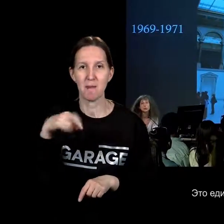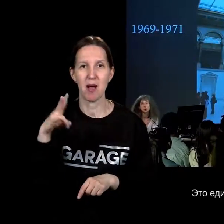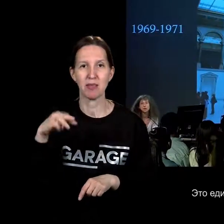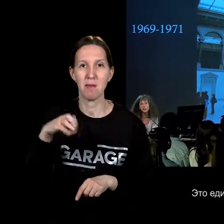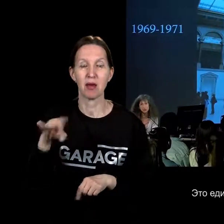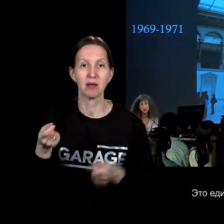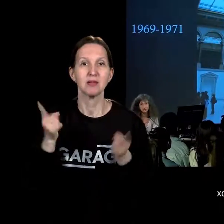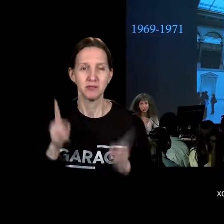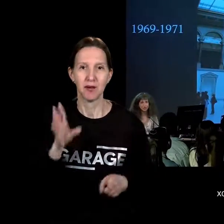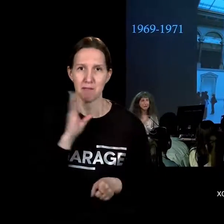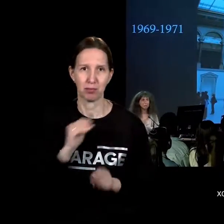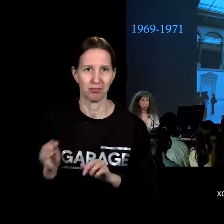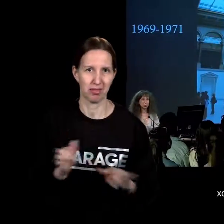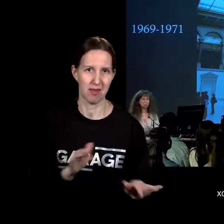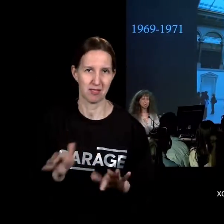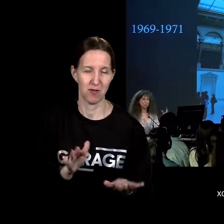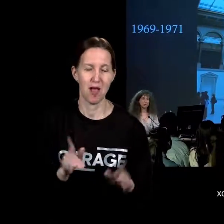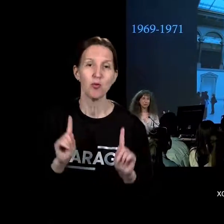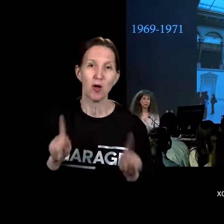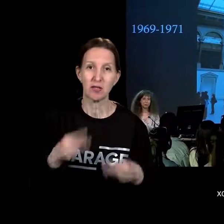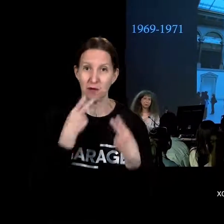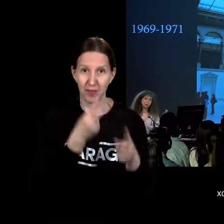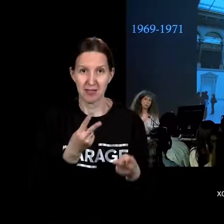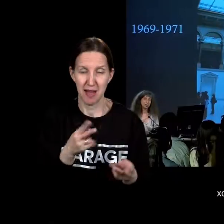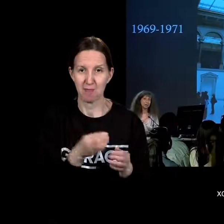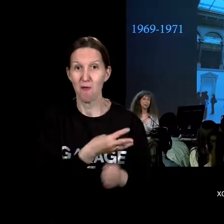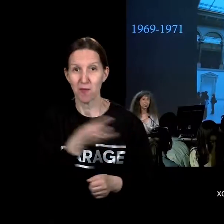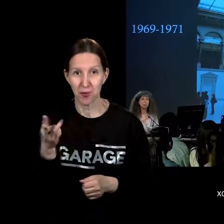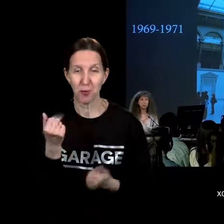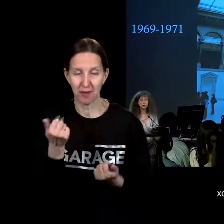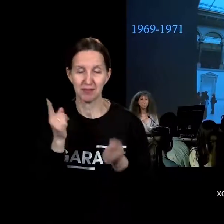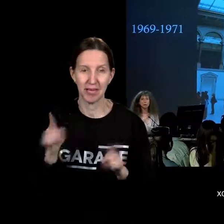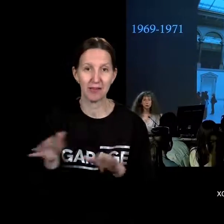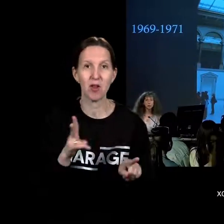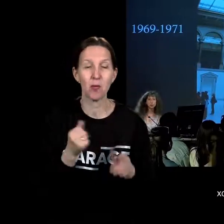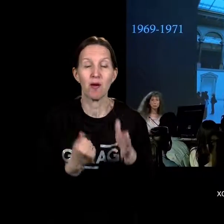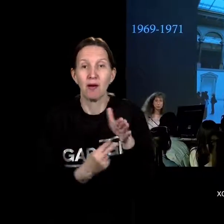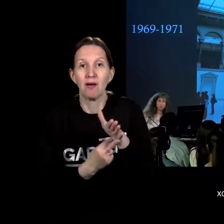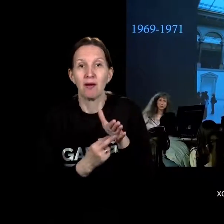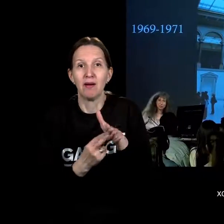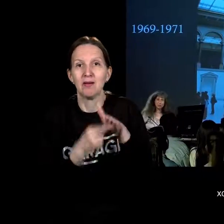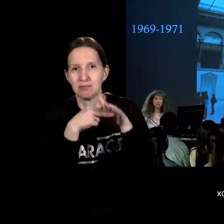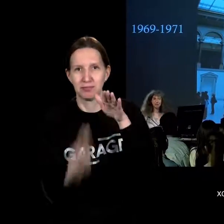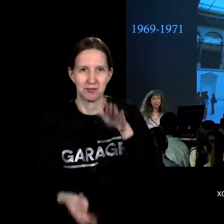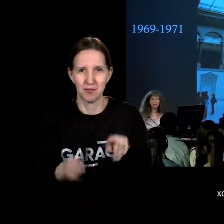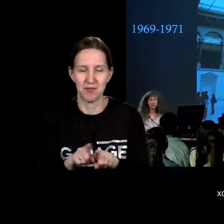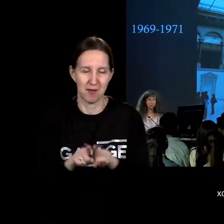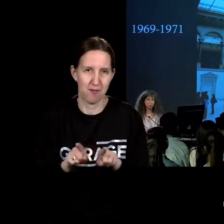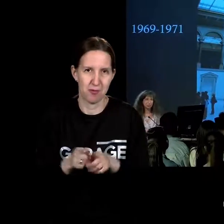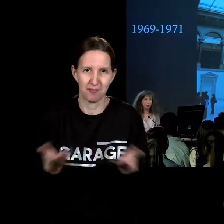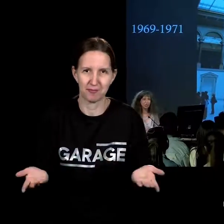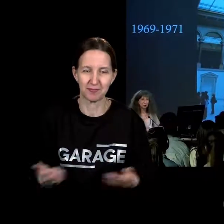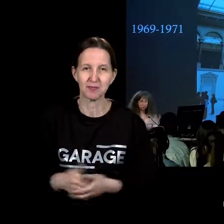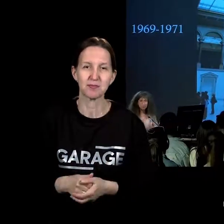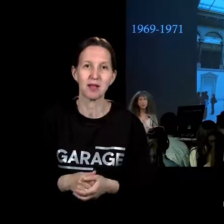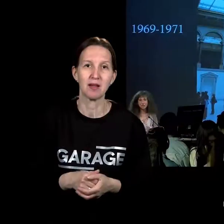которое действительно действовало, хотя бы, причем, как мы видели в этом видео, оно, конечно, действовало до определенного предела, потому что кончается это тем, что